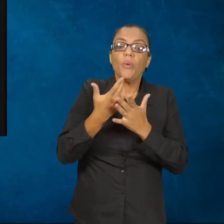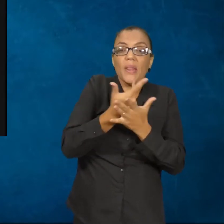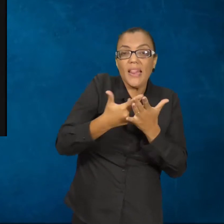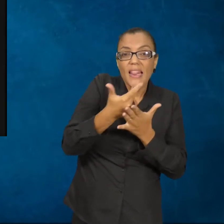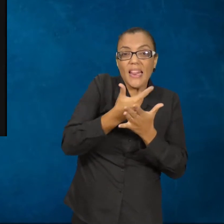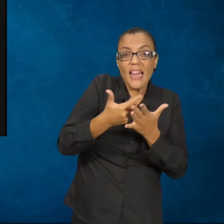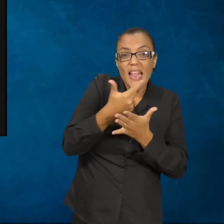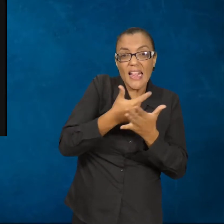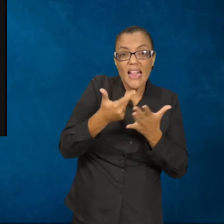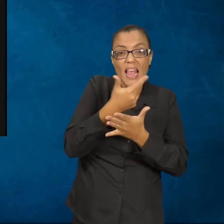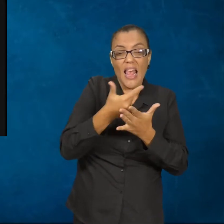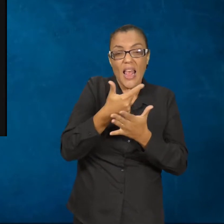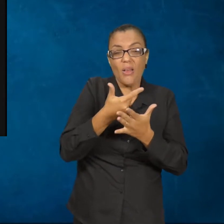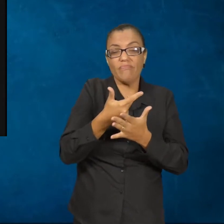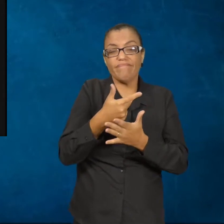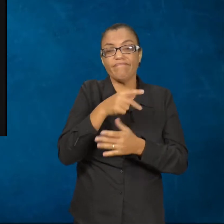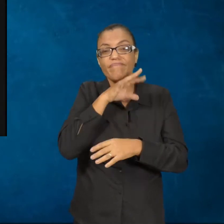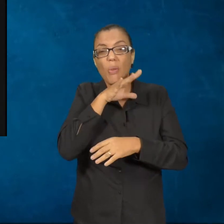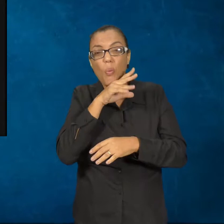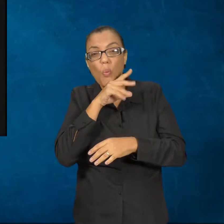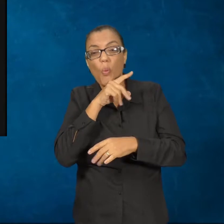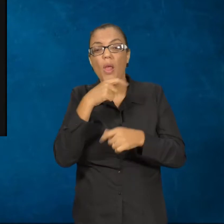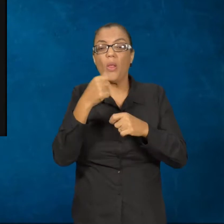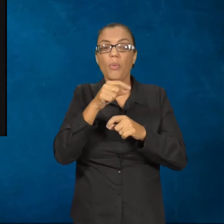algumas linhas auxiliares.